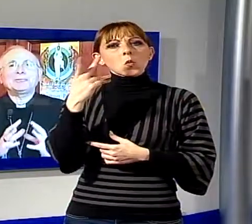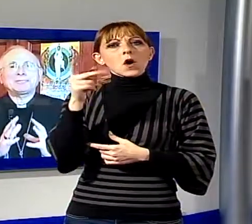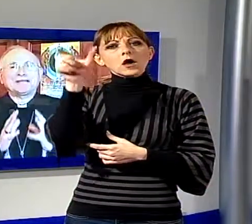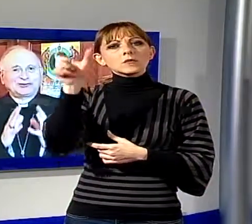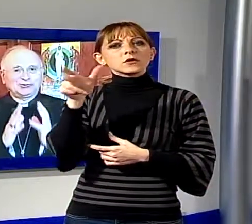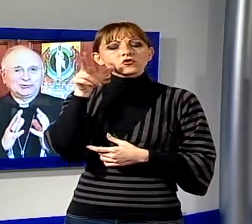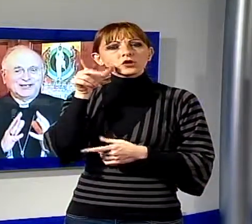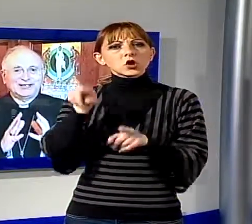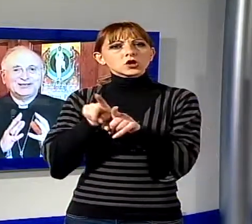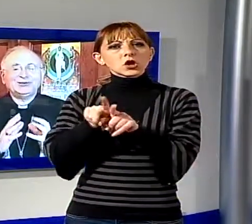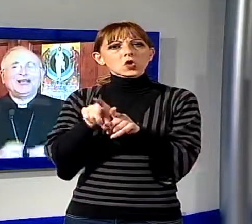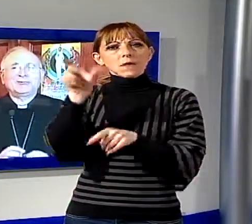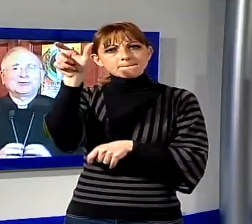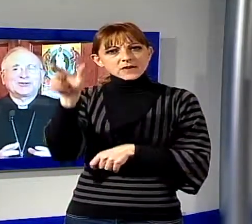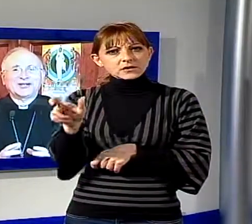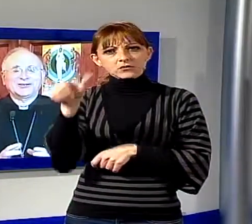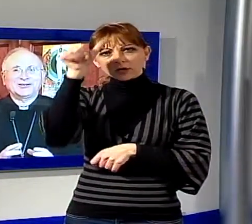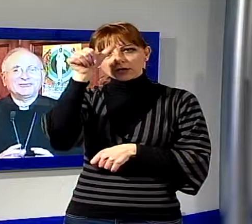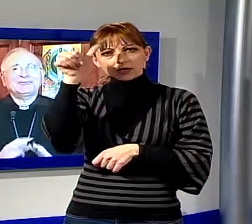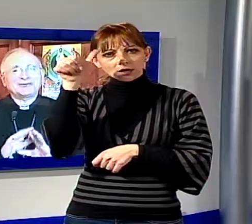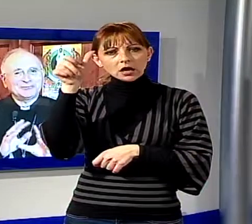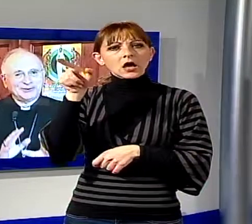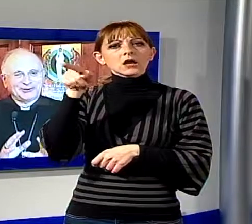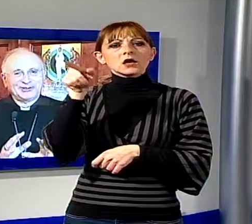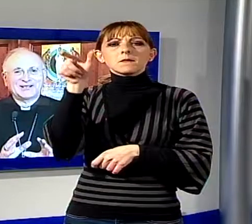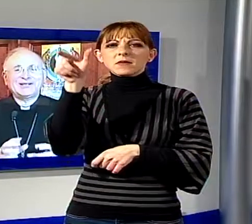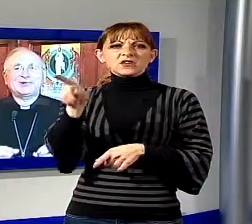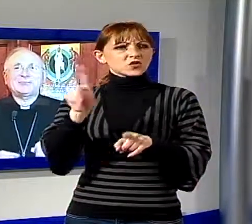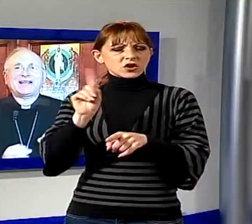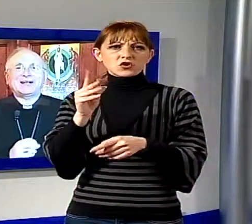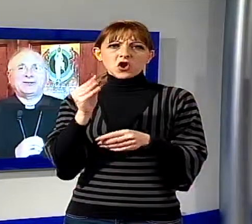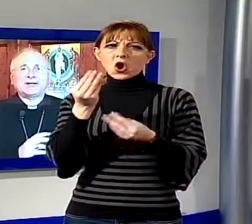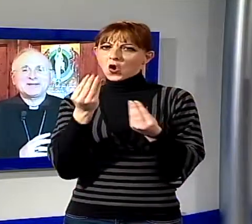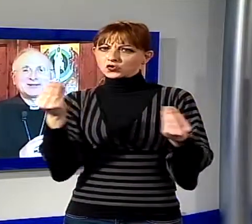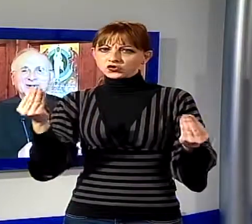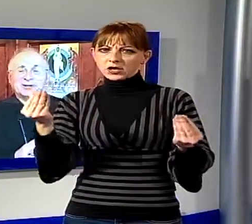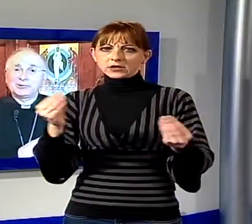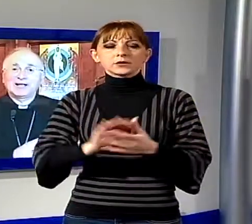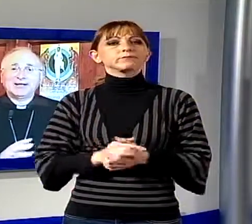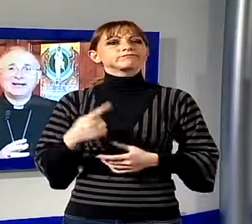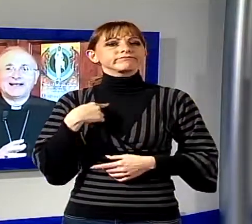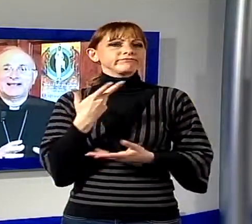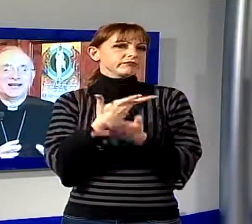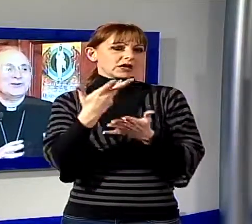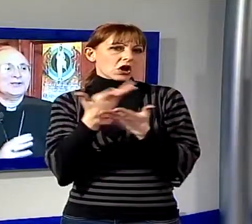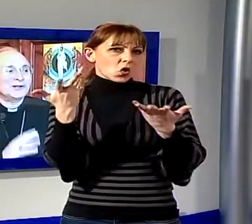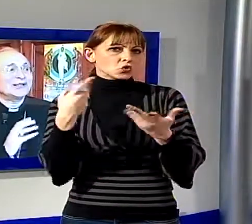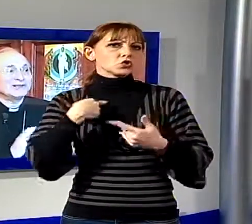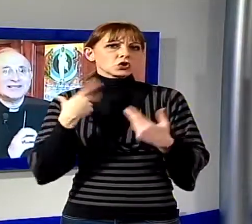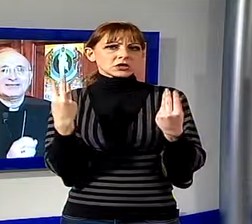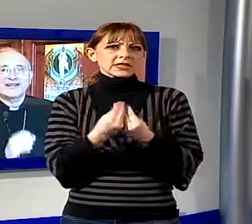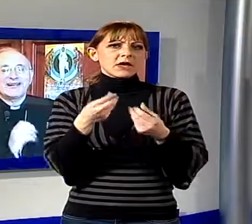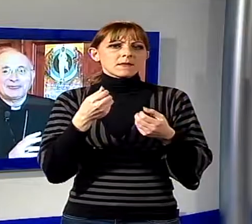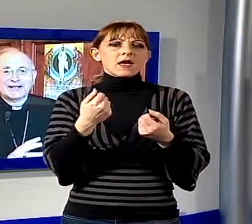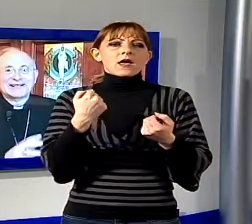guardo come persona, non è un oggetto. Vi faccio un po' sorridere. Io ero in macchina con un amico, lui guidava la macchina, e ogni donna